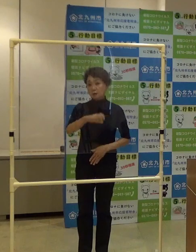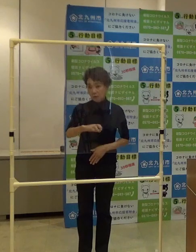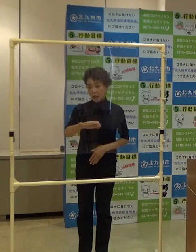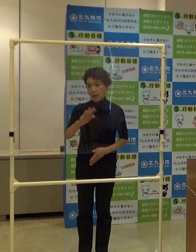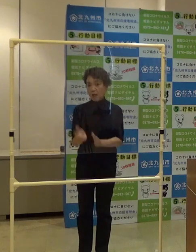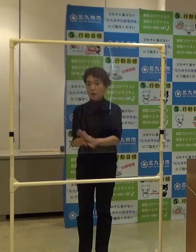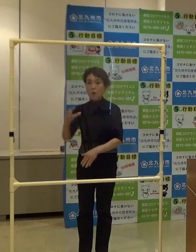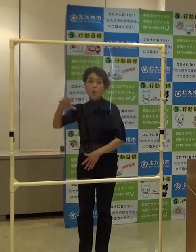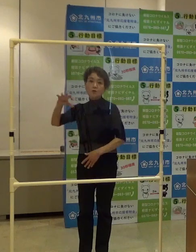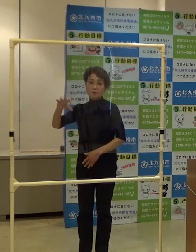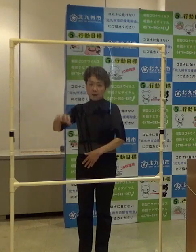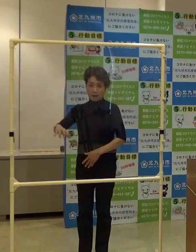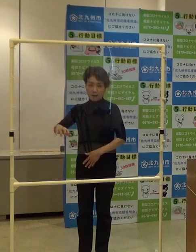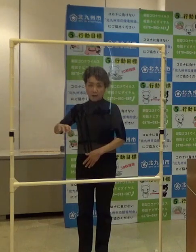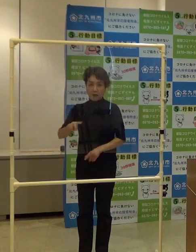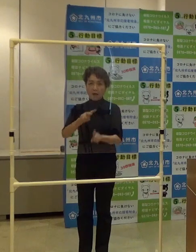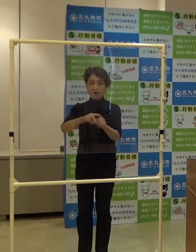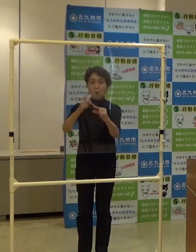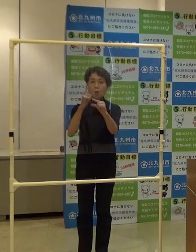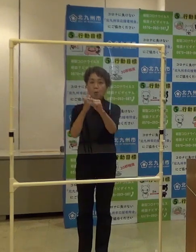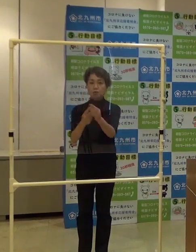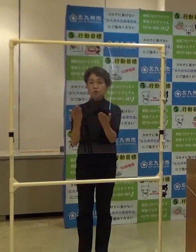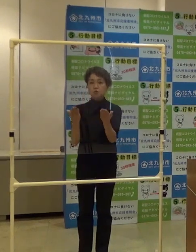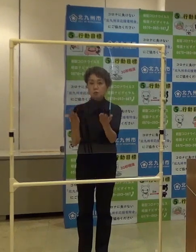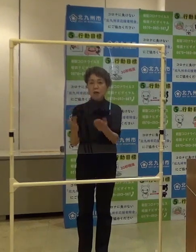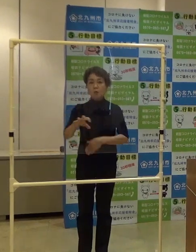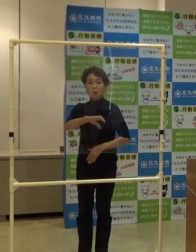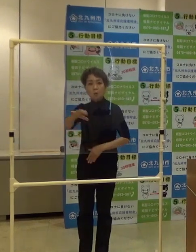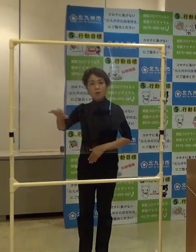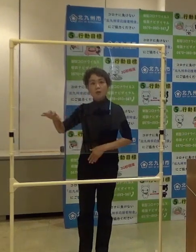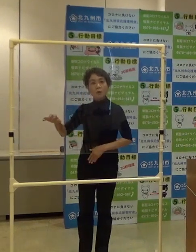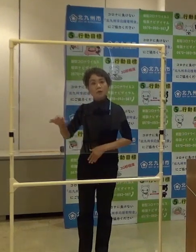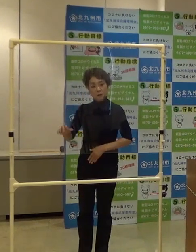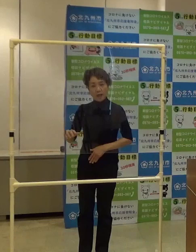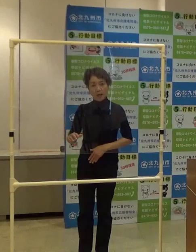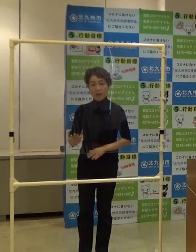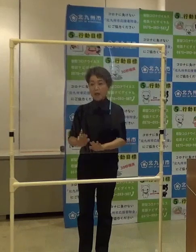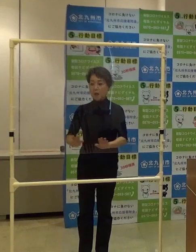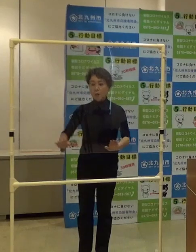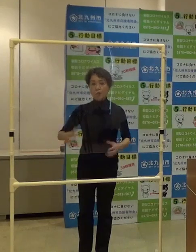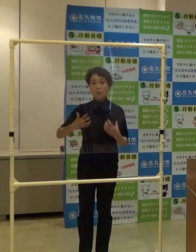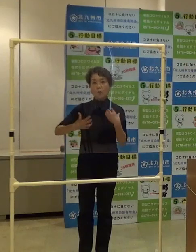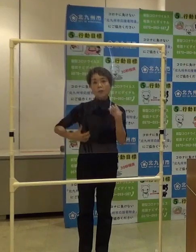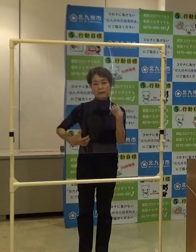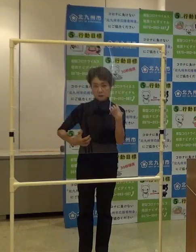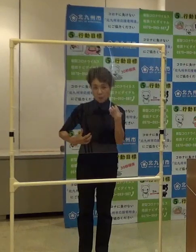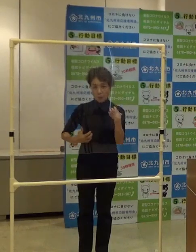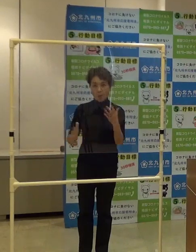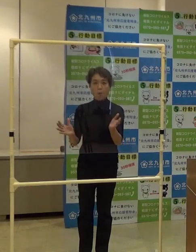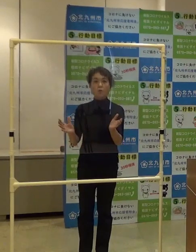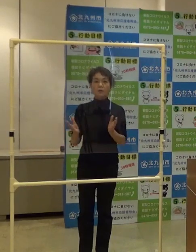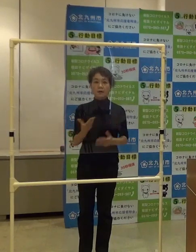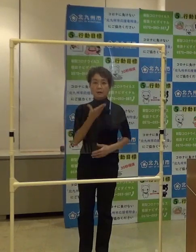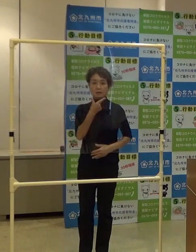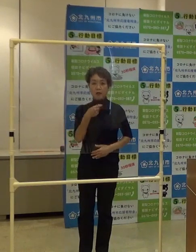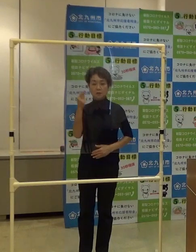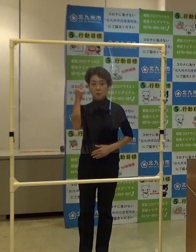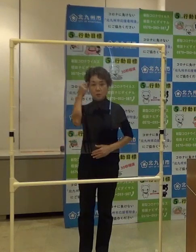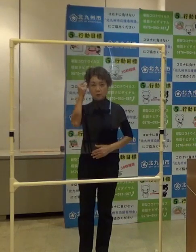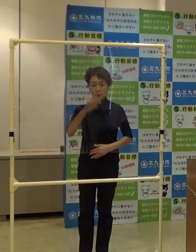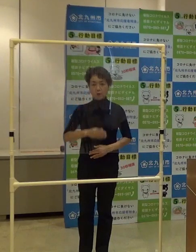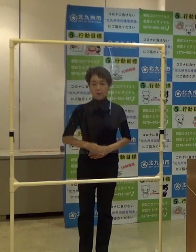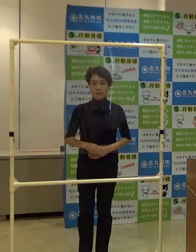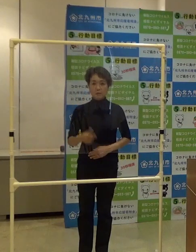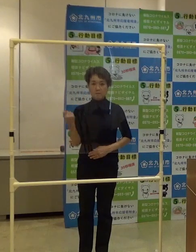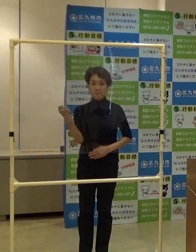稚園、そして小中学校において、被災地の児童を生徒を受け入れたいと思います。